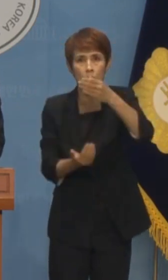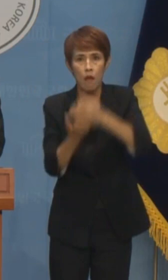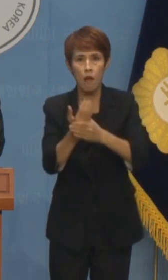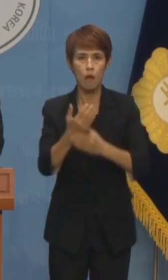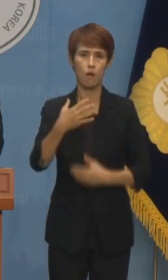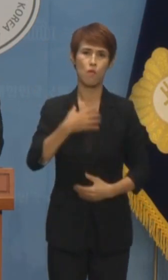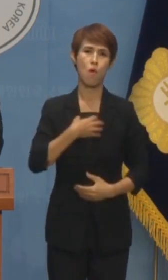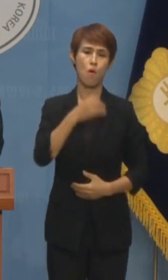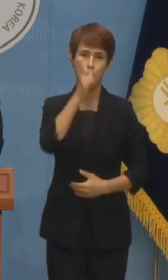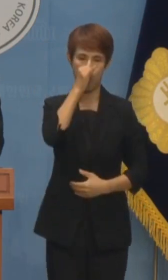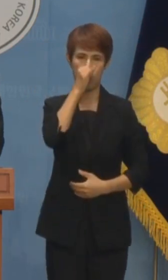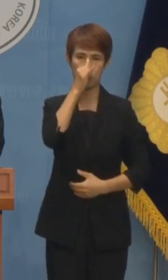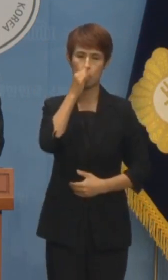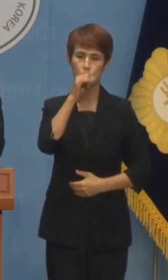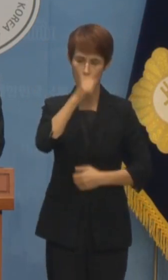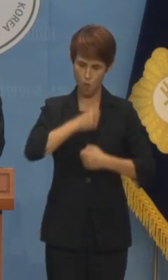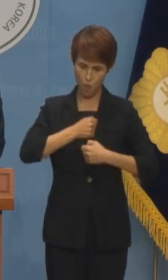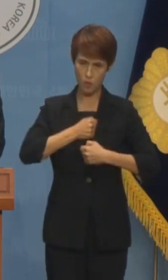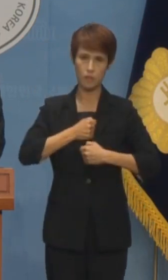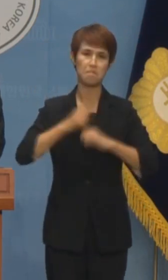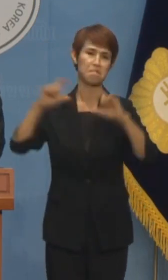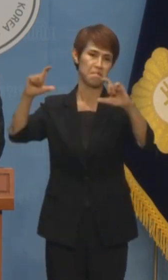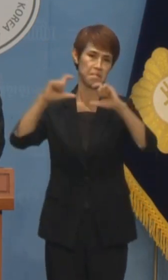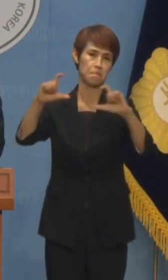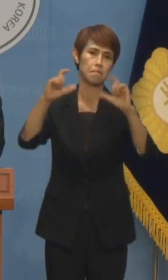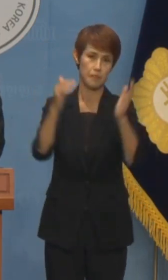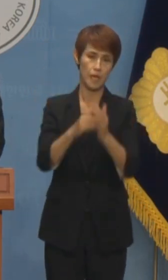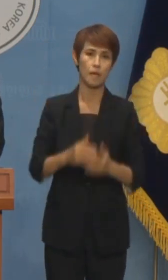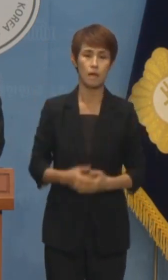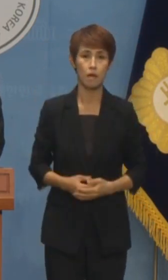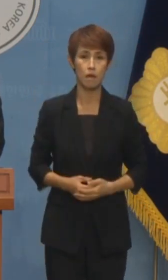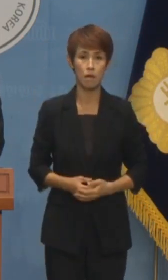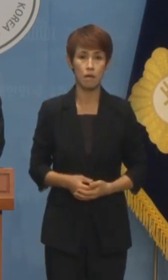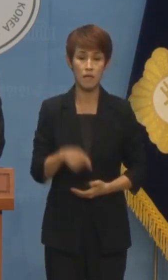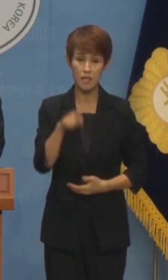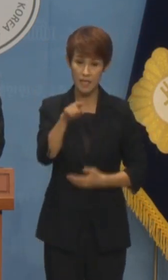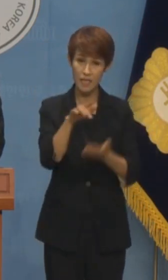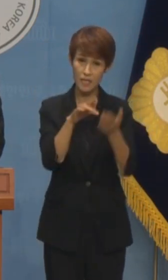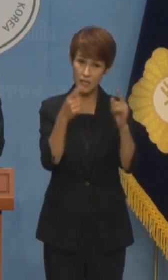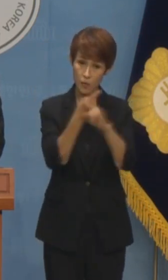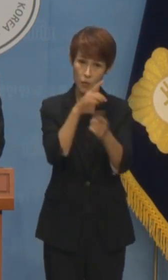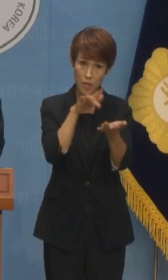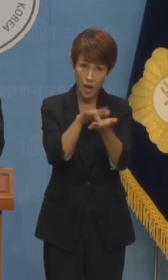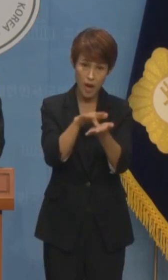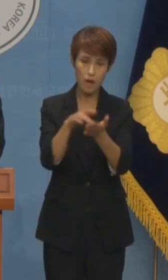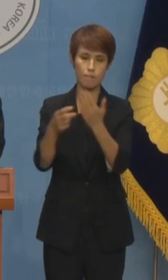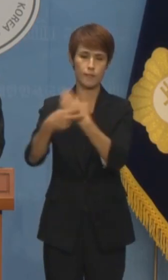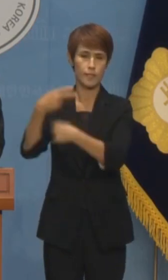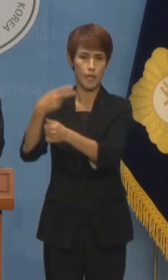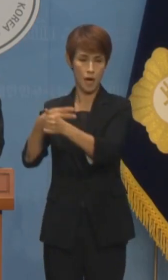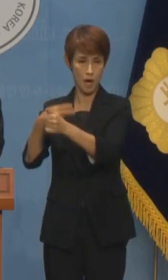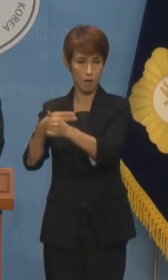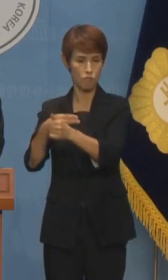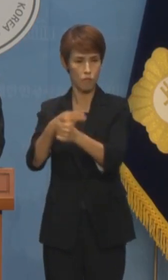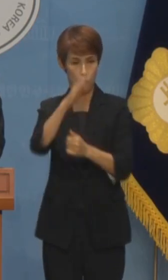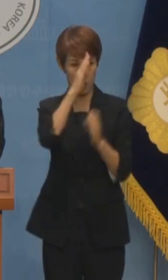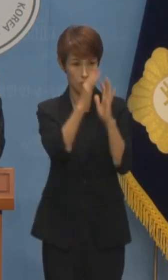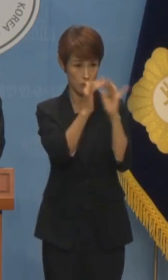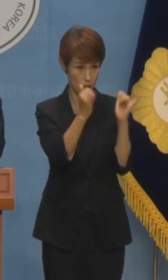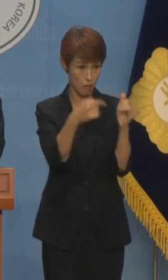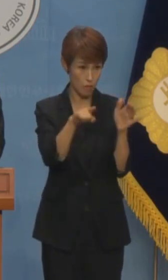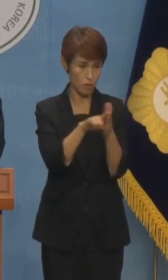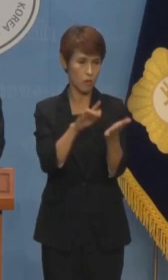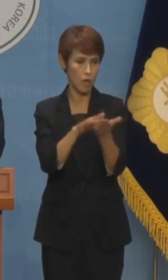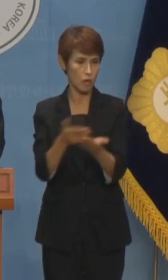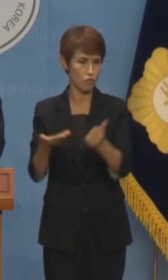있다고 경고하였습니다. 저는 ADHD의 치료제가 의사 처방에 따라 환자에게